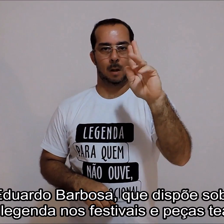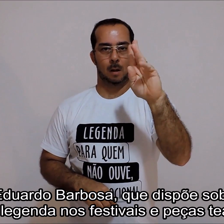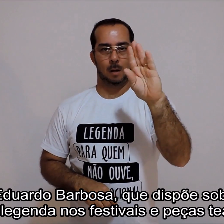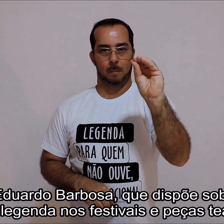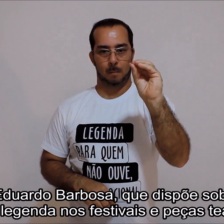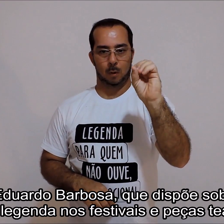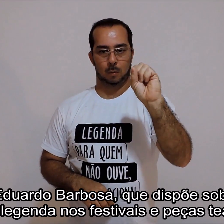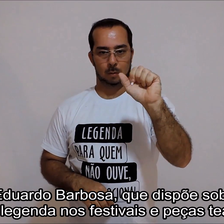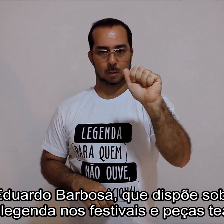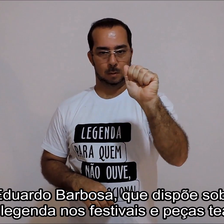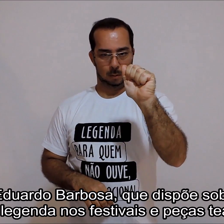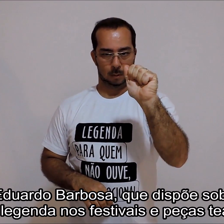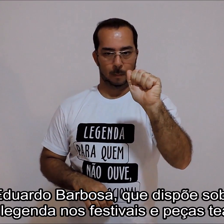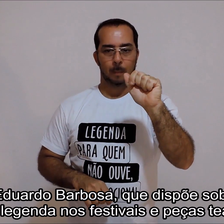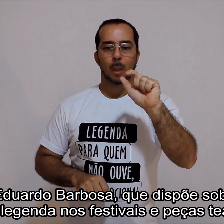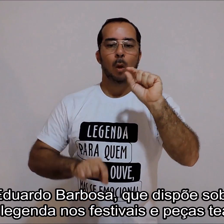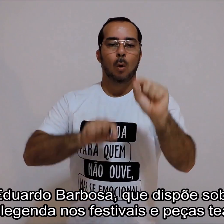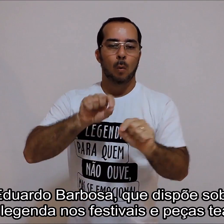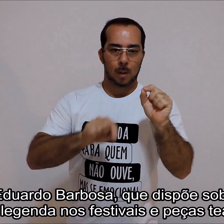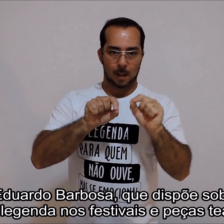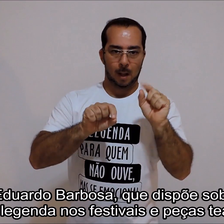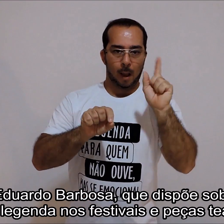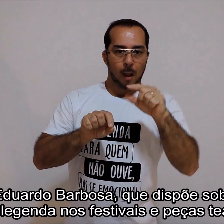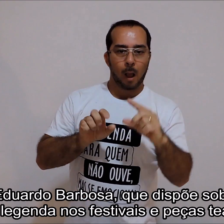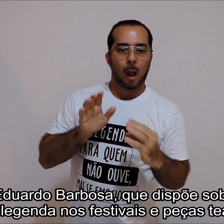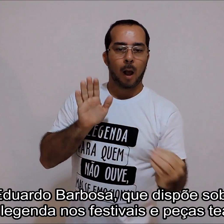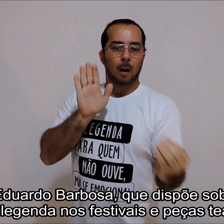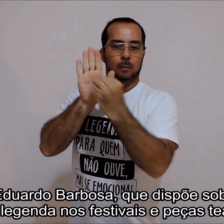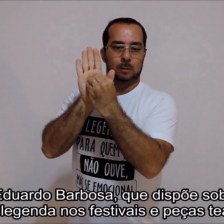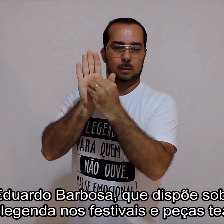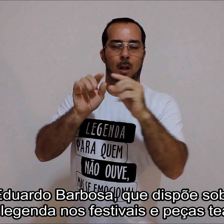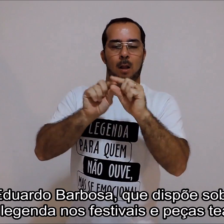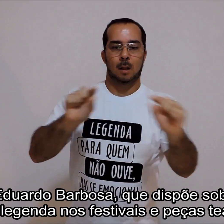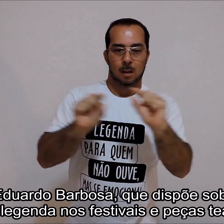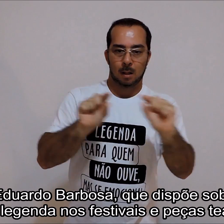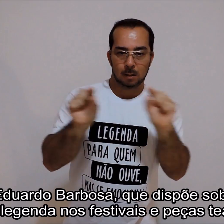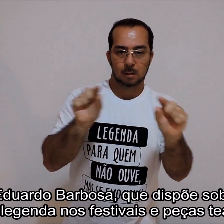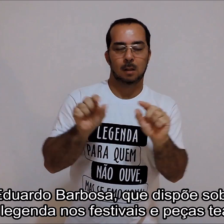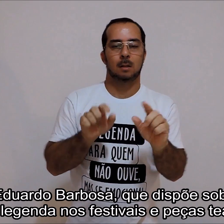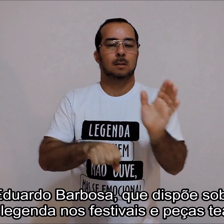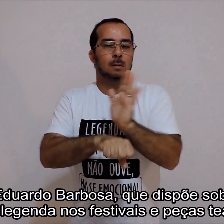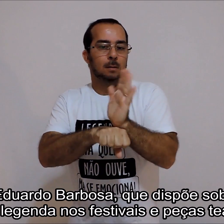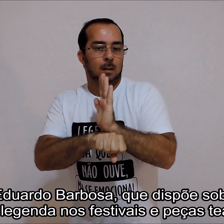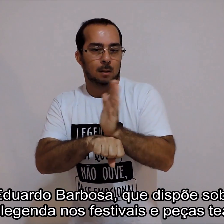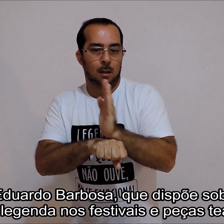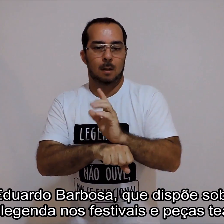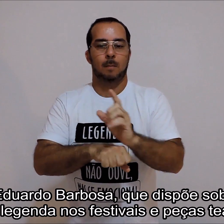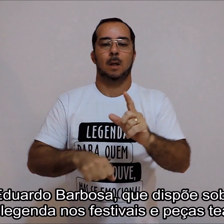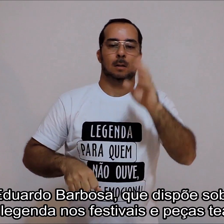dispõe sobre a adoção da legenda nos festivais e peças teatrais.